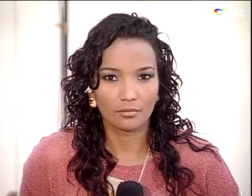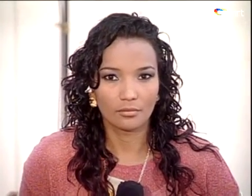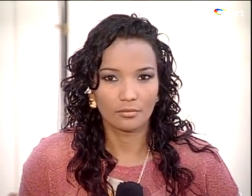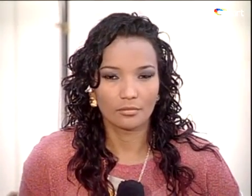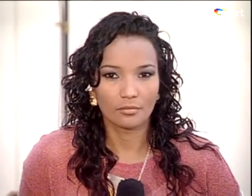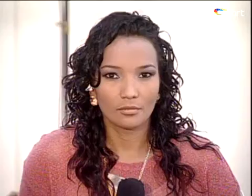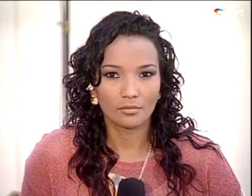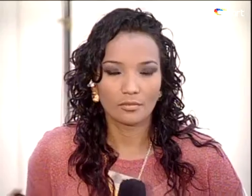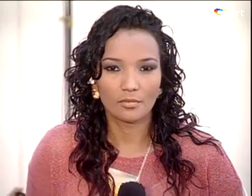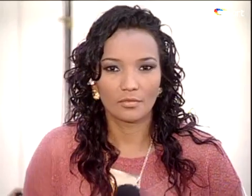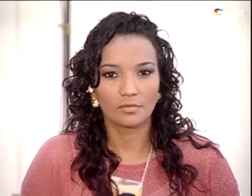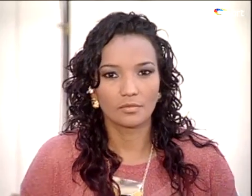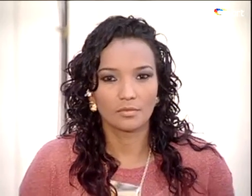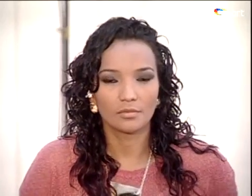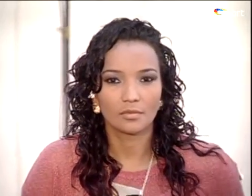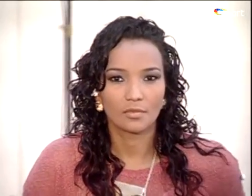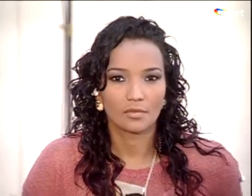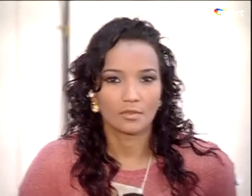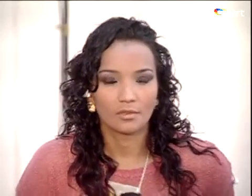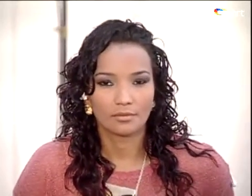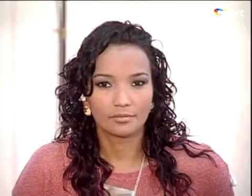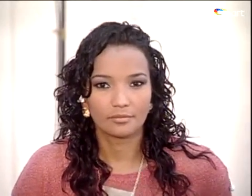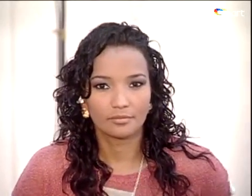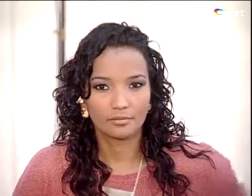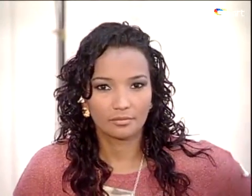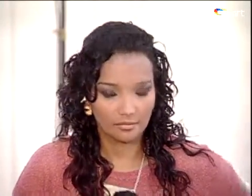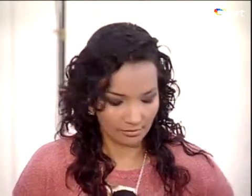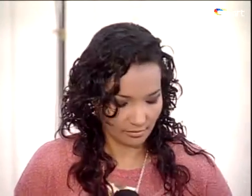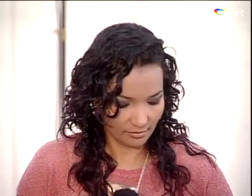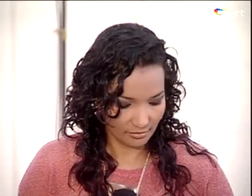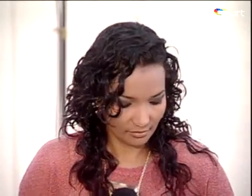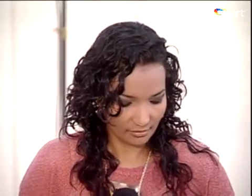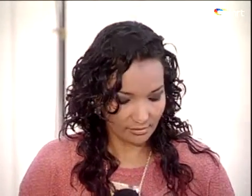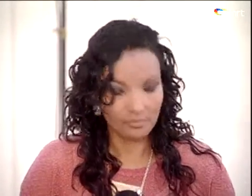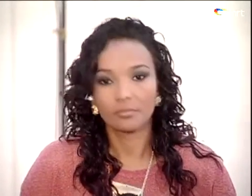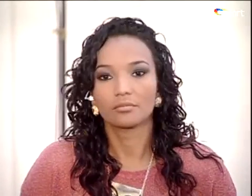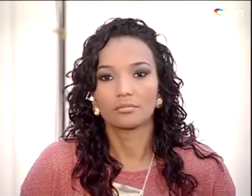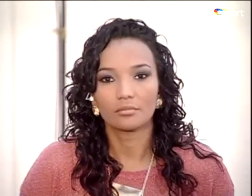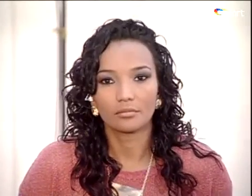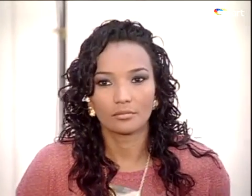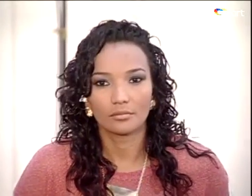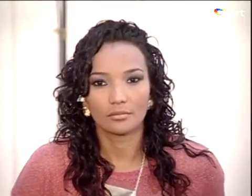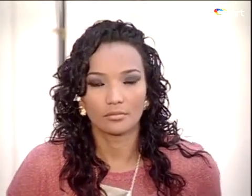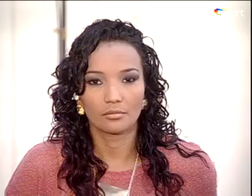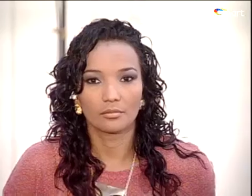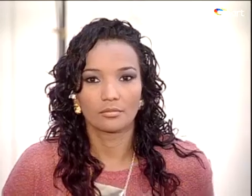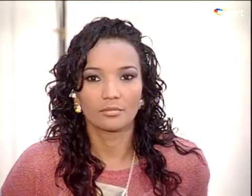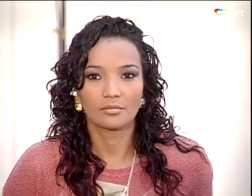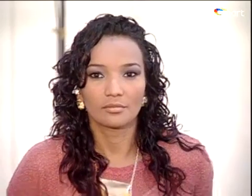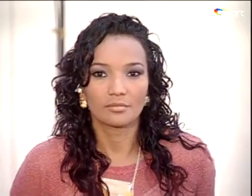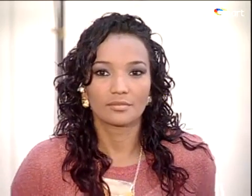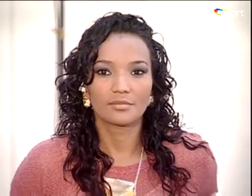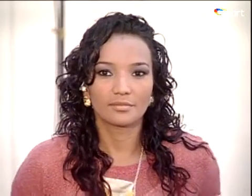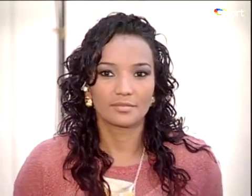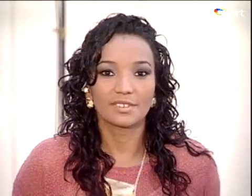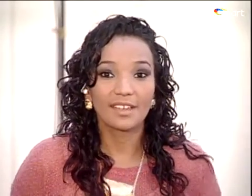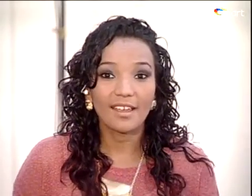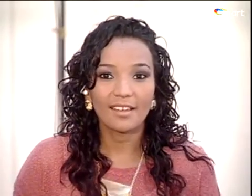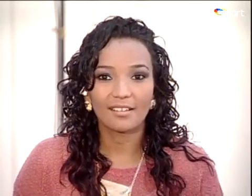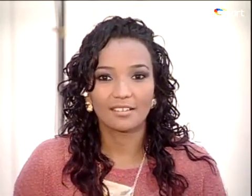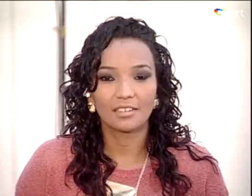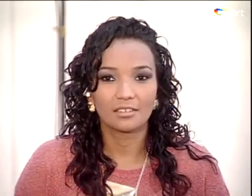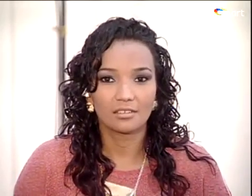Muy buenos días para todas y para todos. Desde el año 2012, Costa Rica fue condenada por la